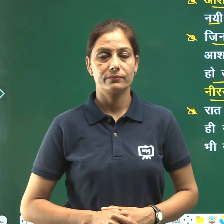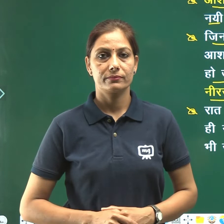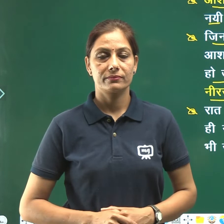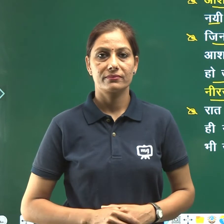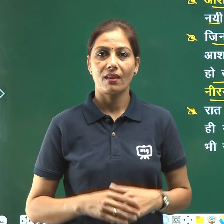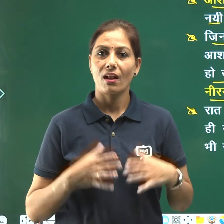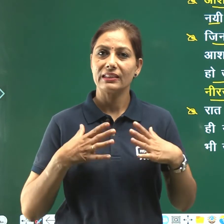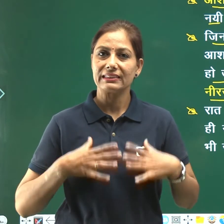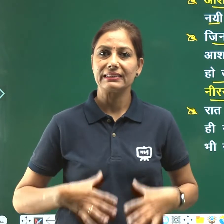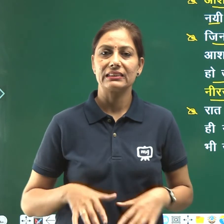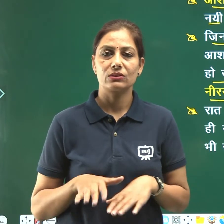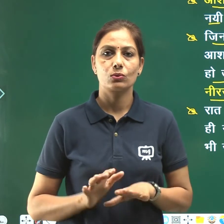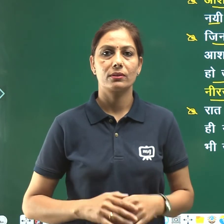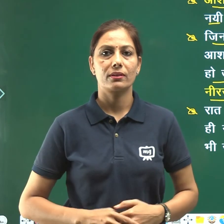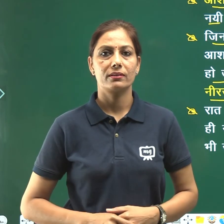नीरस हो जाता है।